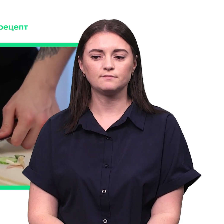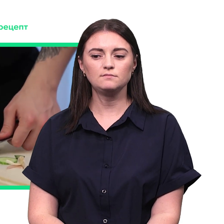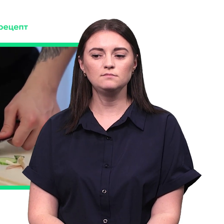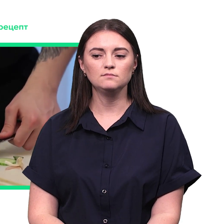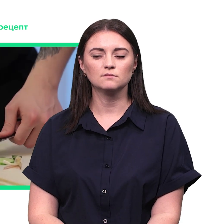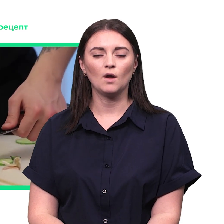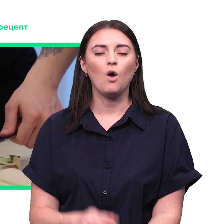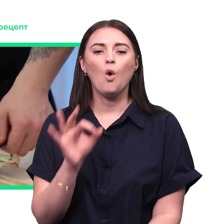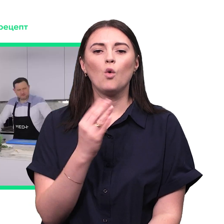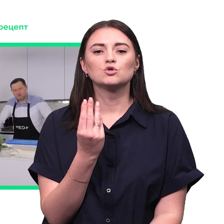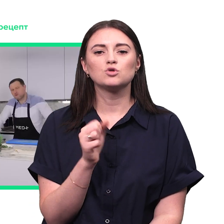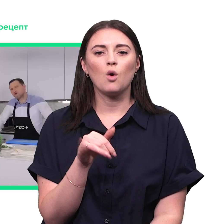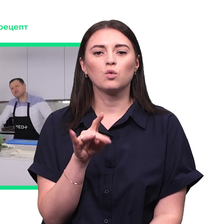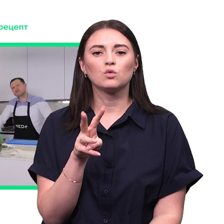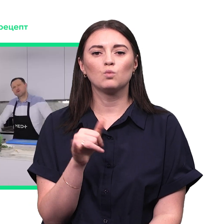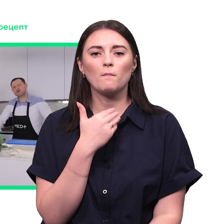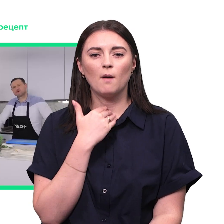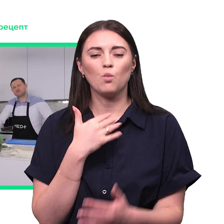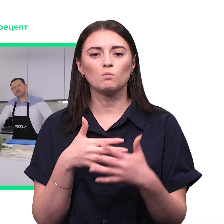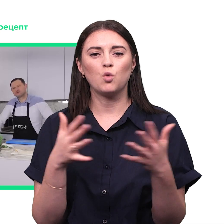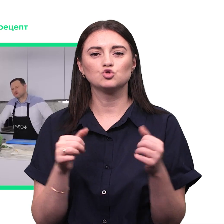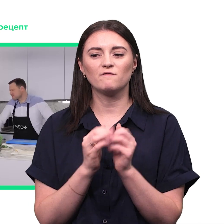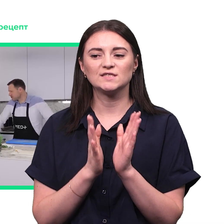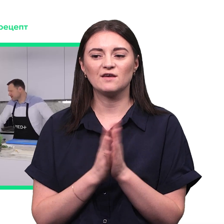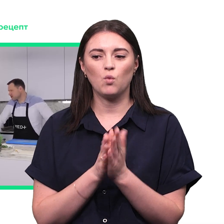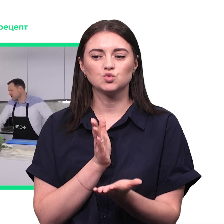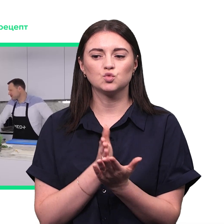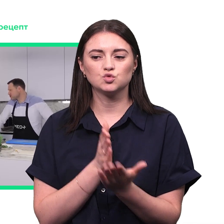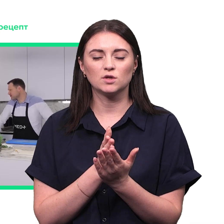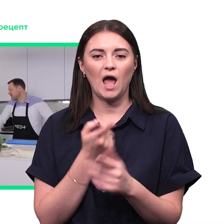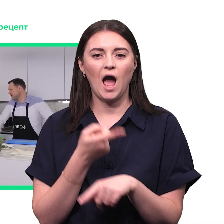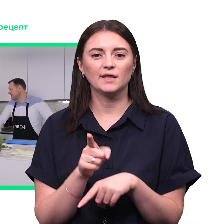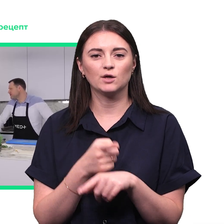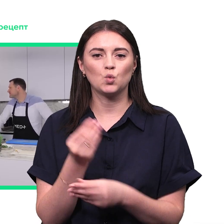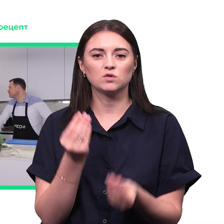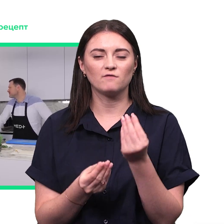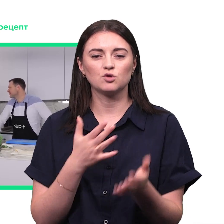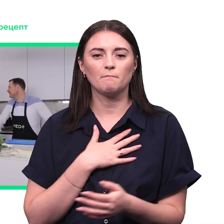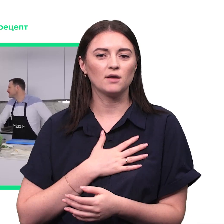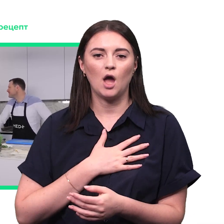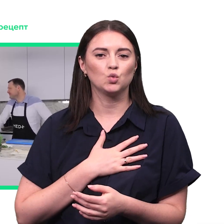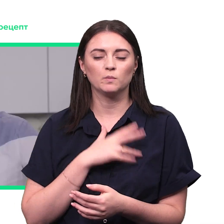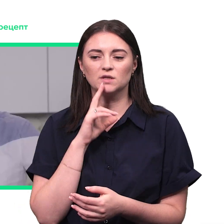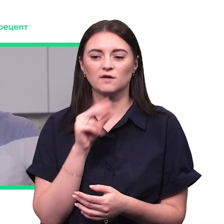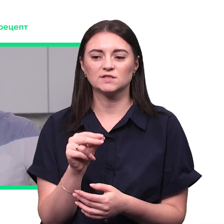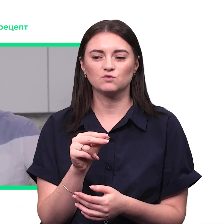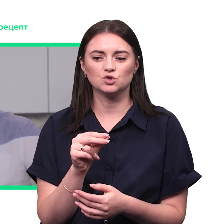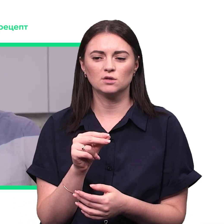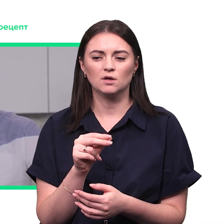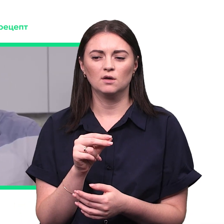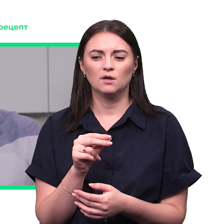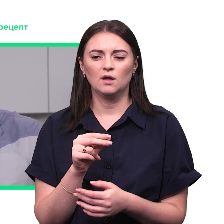Про шаурму, по-моему, больше всего существует анекдотов и шуток. Моя любимая звучит про так. Про кошку? Нет,